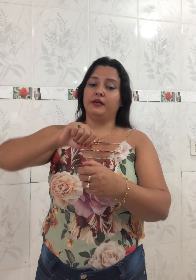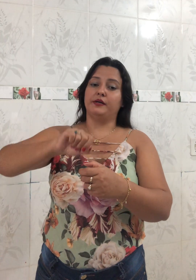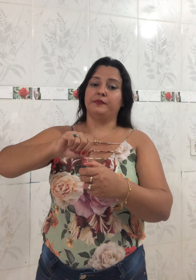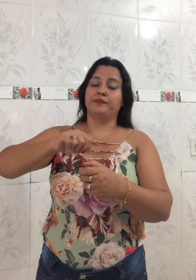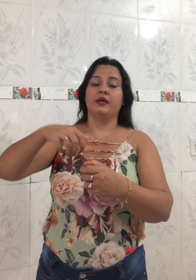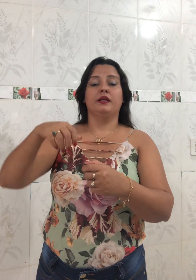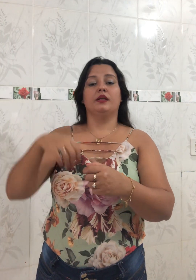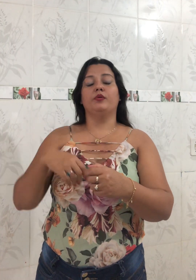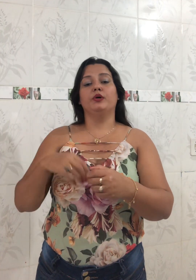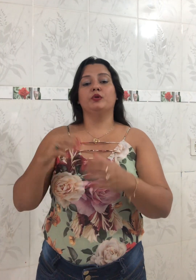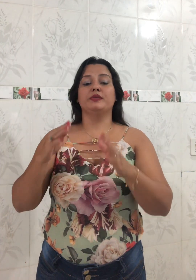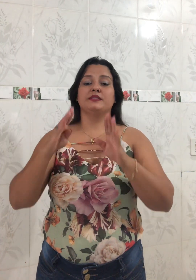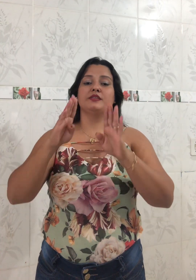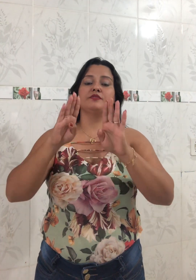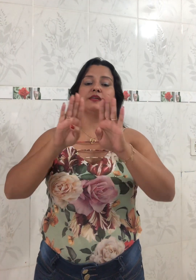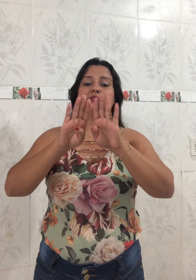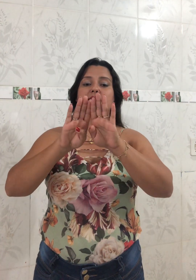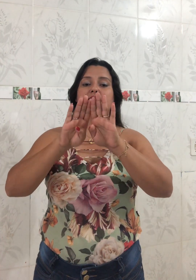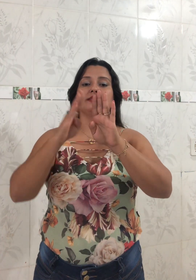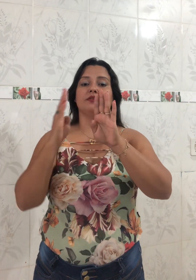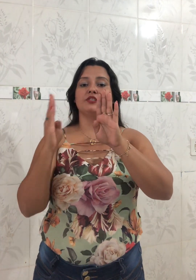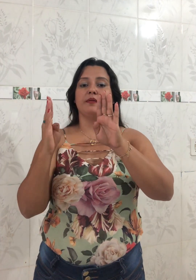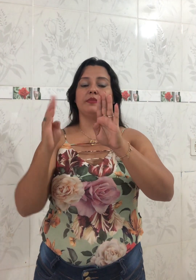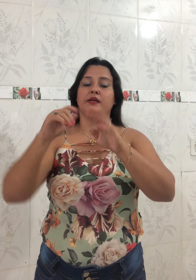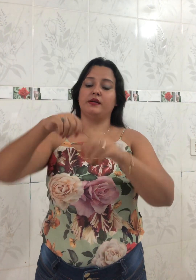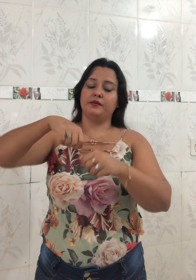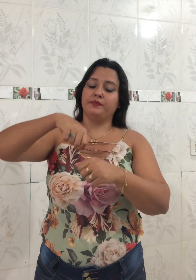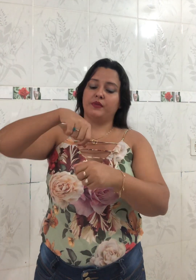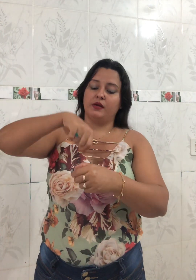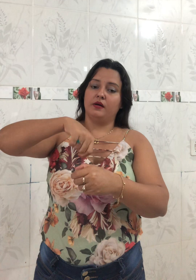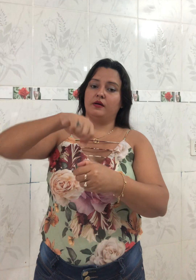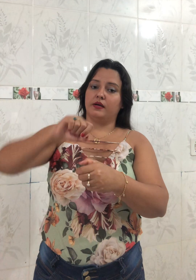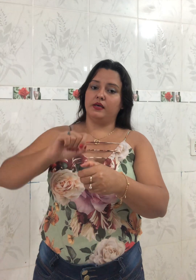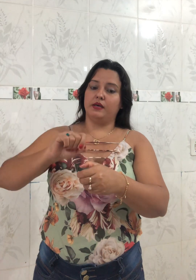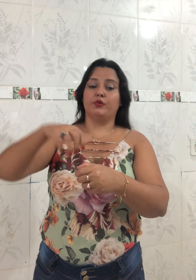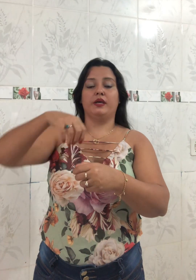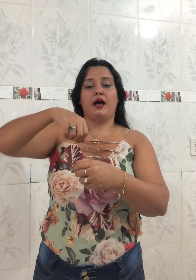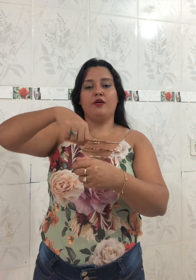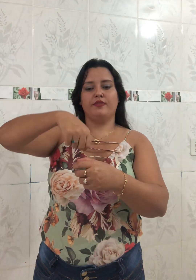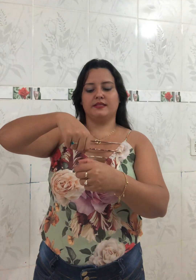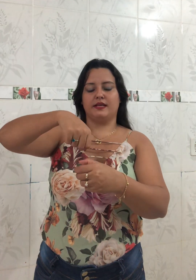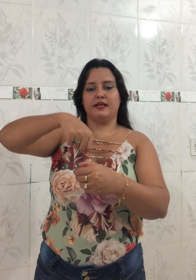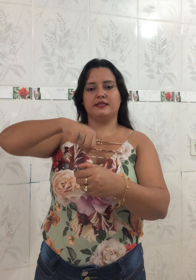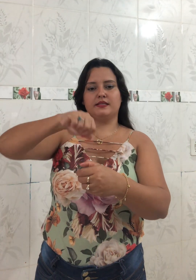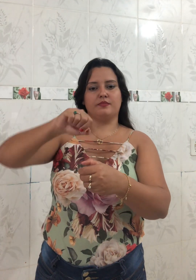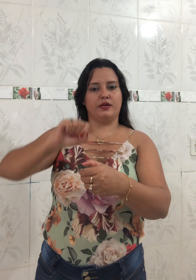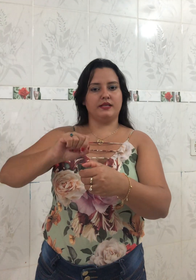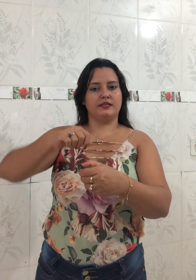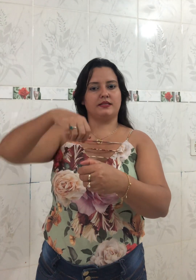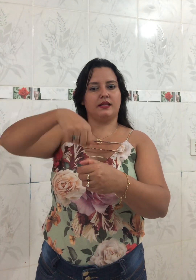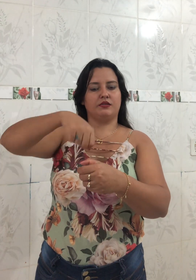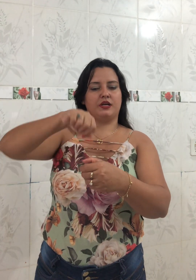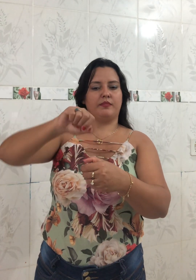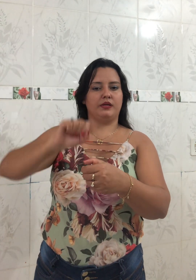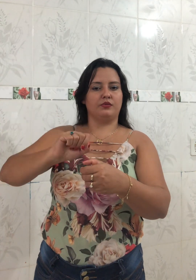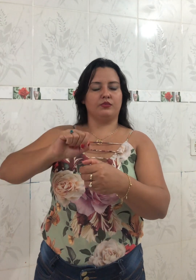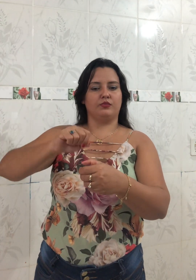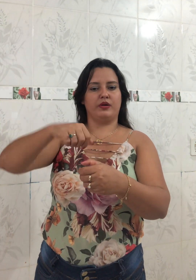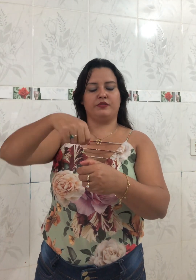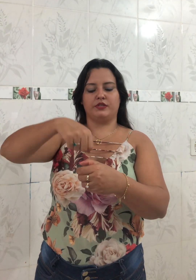abrir. Então, eu não preciso fazer esse sinal de abrir aqui, porque ao fazer esse sinal de abrir um